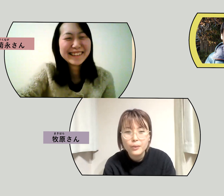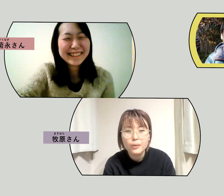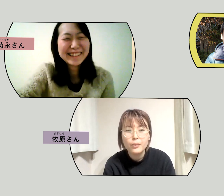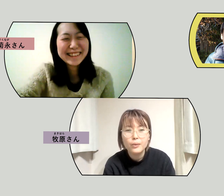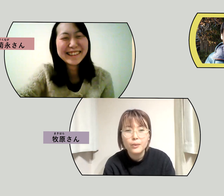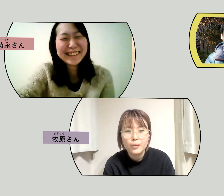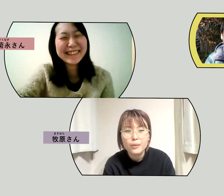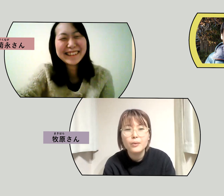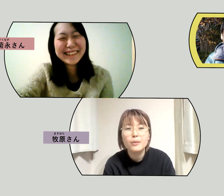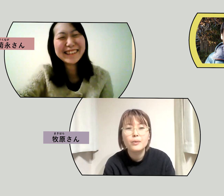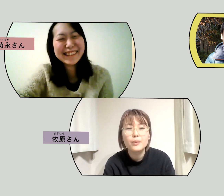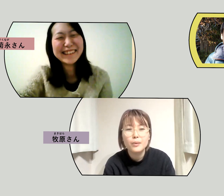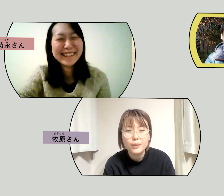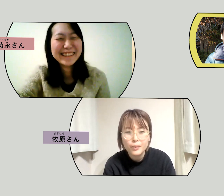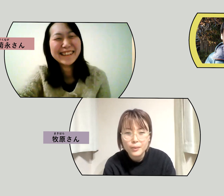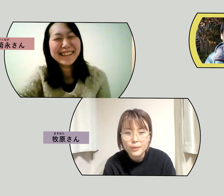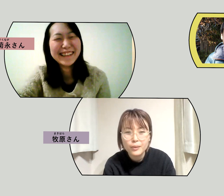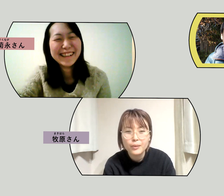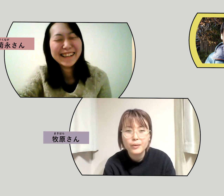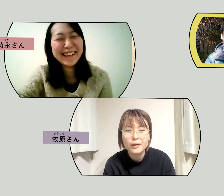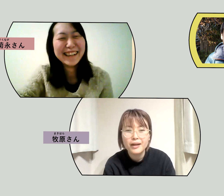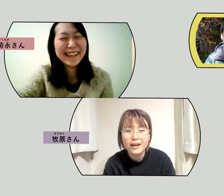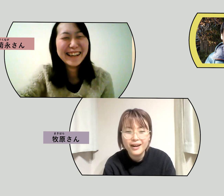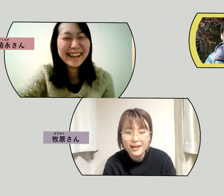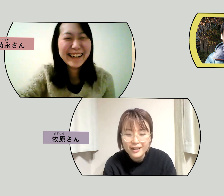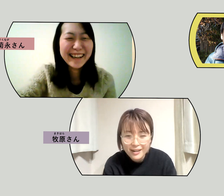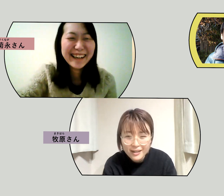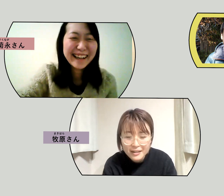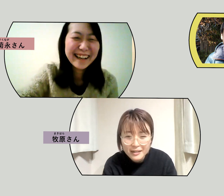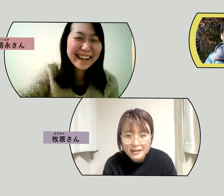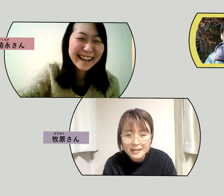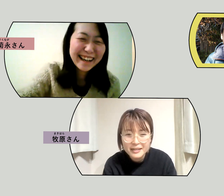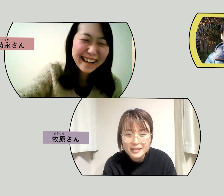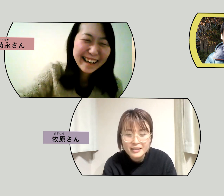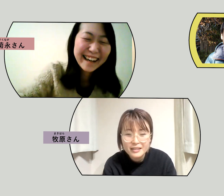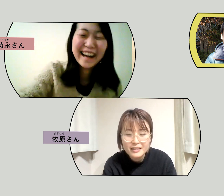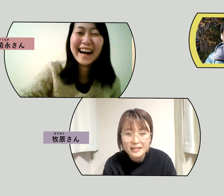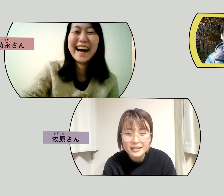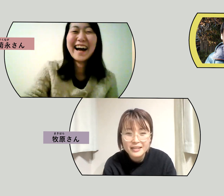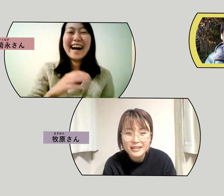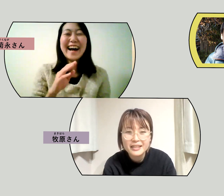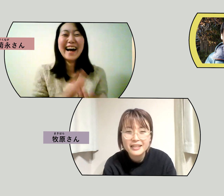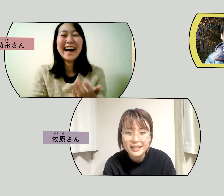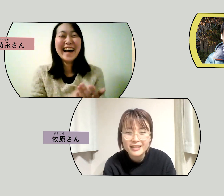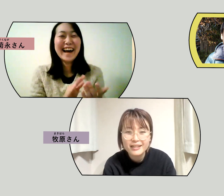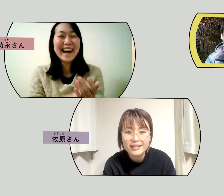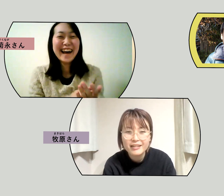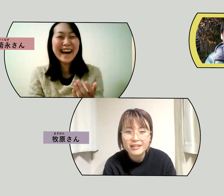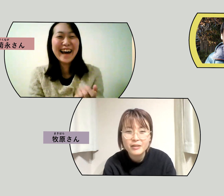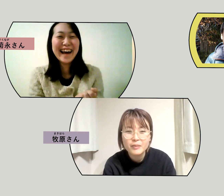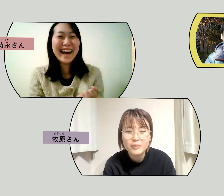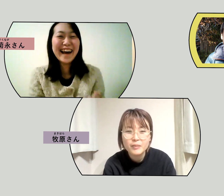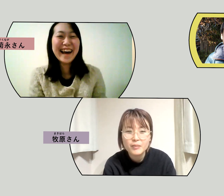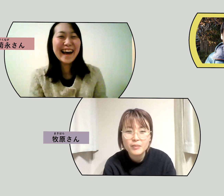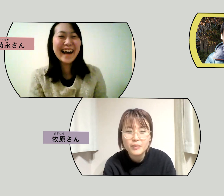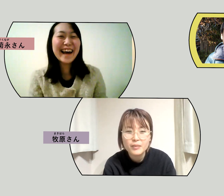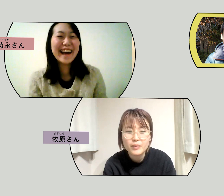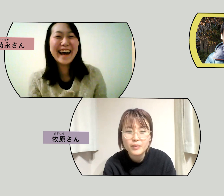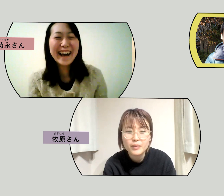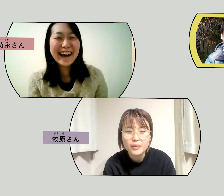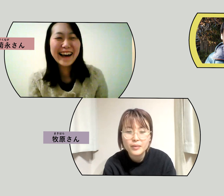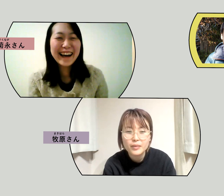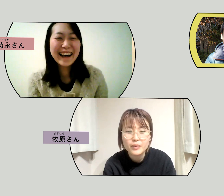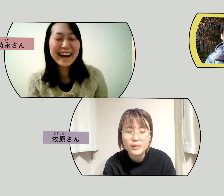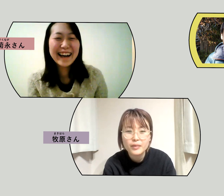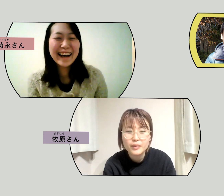であとそのさっき諸説をリタイヤした理由っていうのもやっぱり見えることによって生まれた言葉がたくさんあって自分たちはそれ